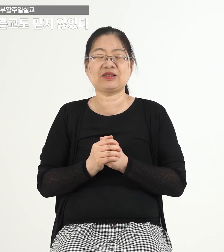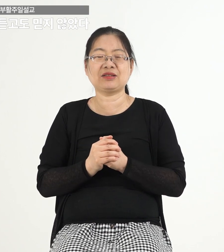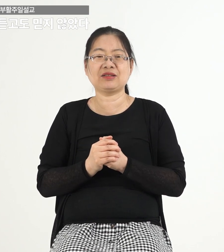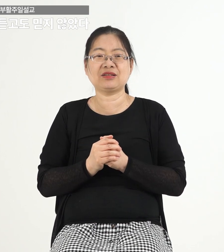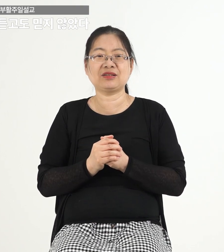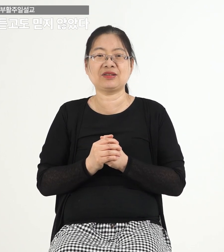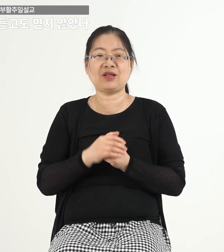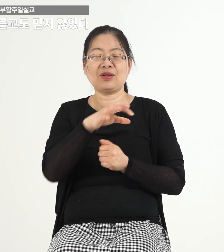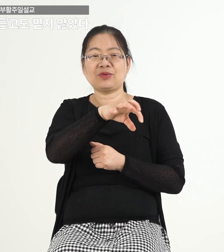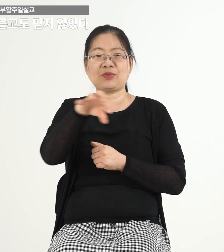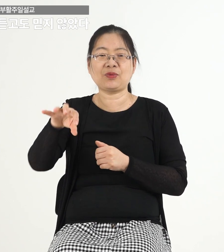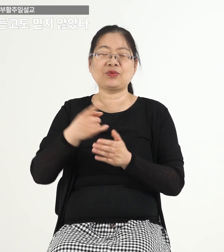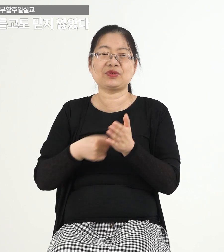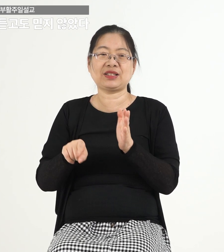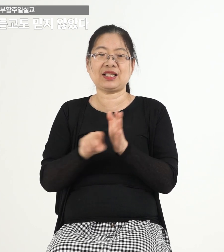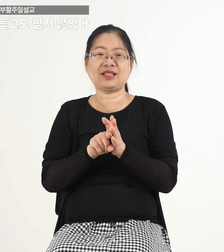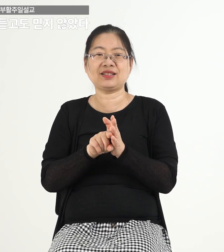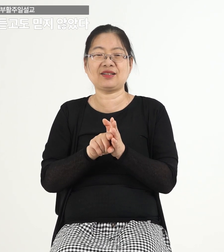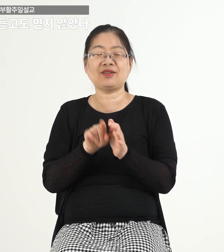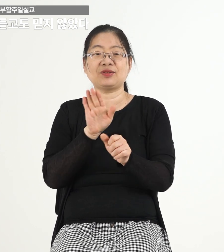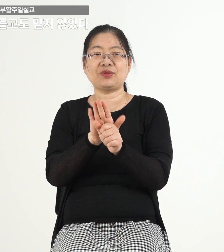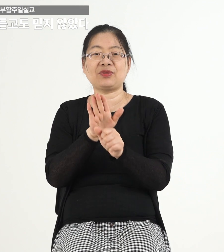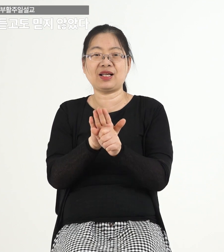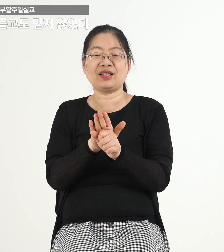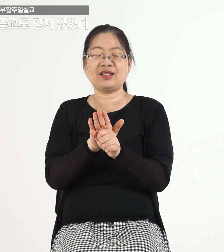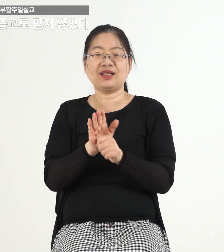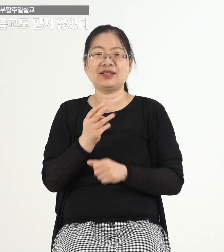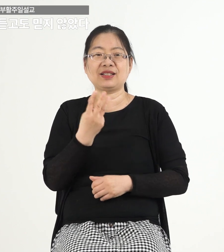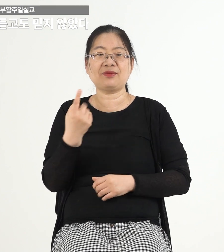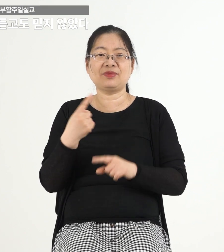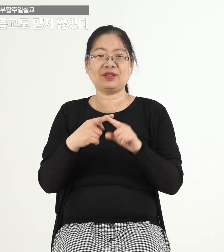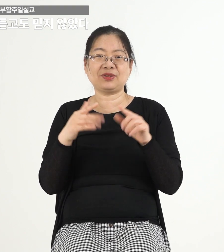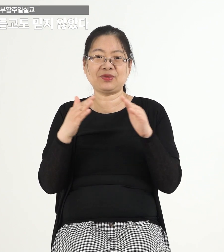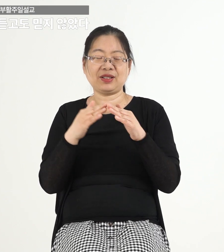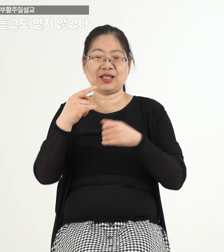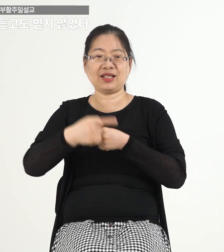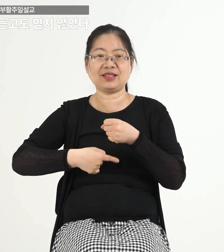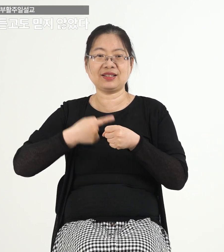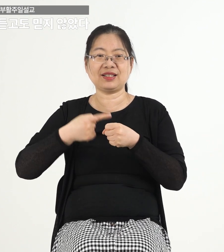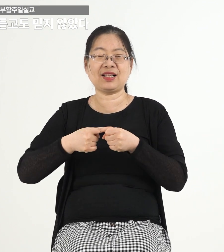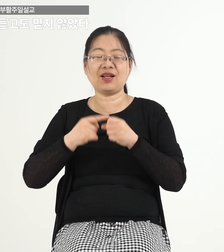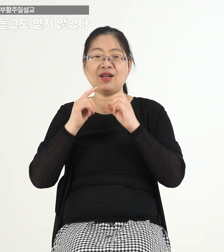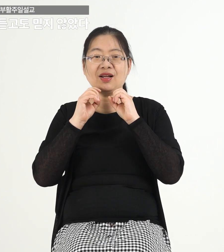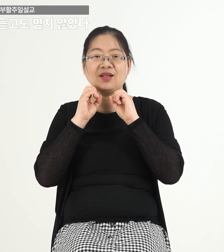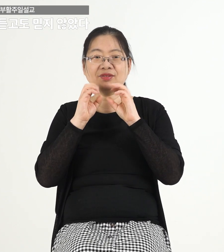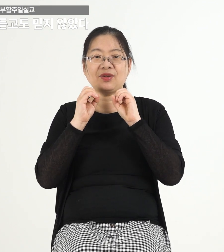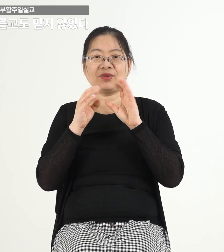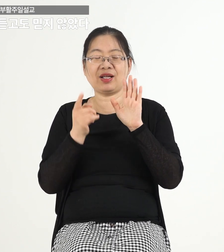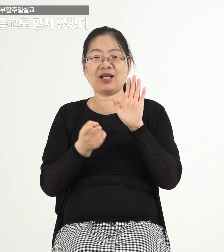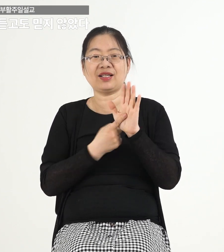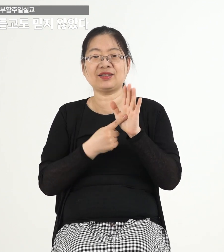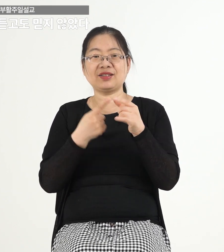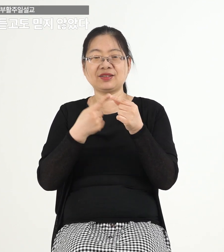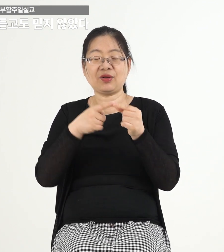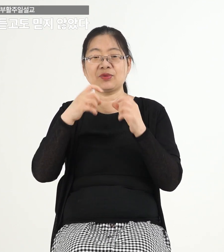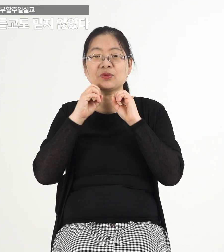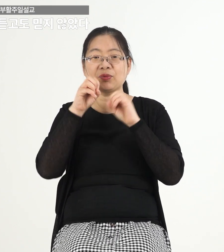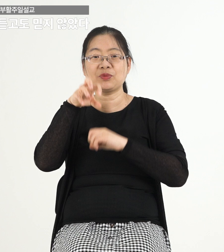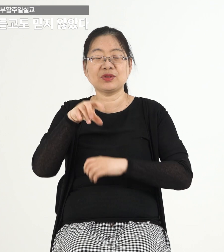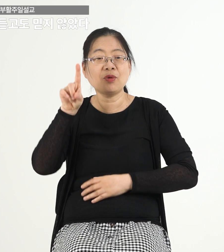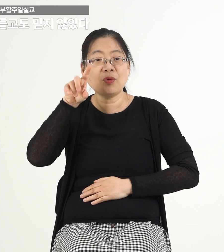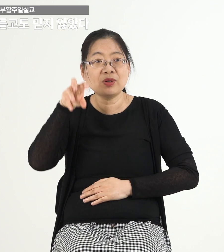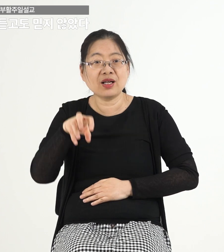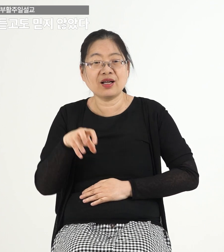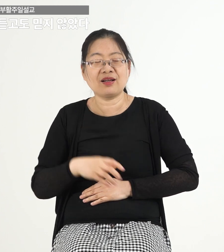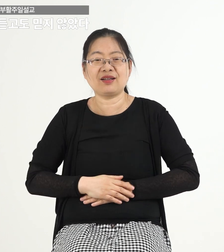현장을 위해서 쓰여지는데 우리 삼일교회가 한 해 선교를 알리는 첫 번째 선교지가 어딥니까?